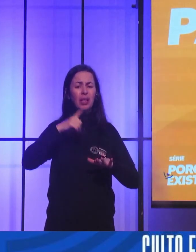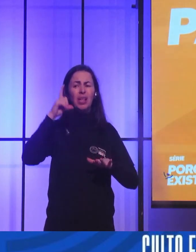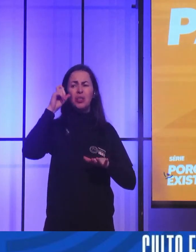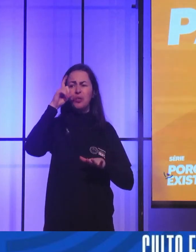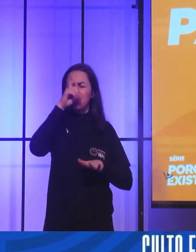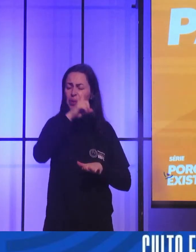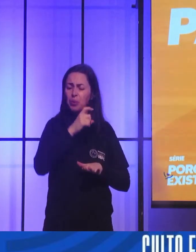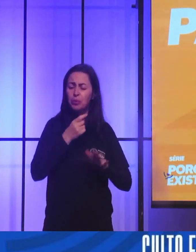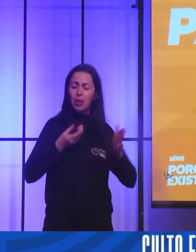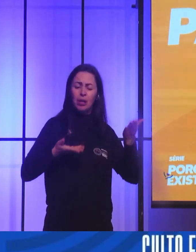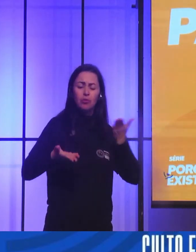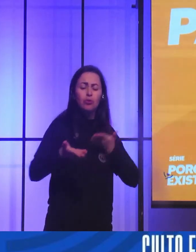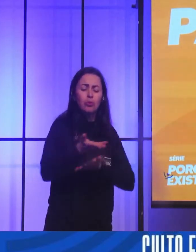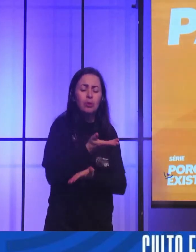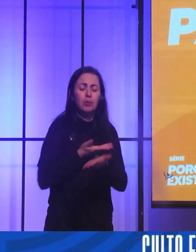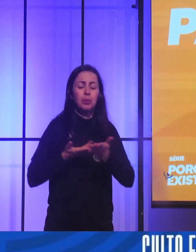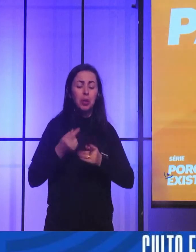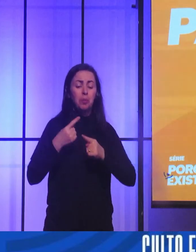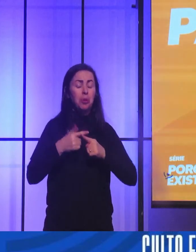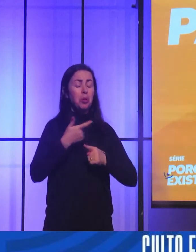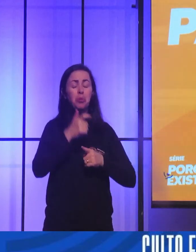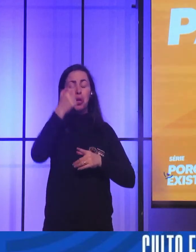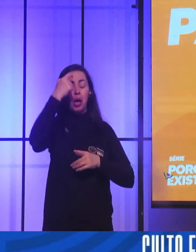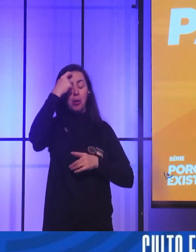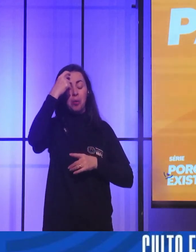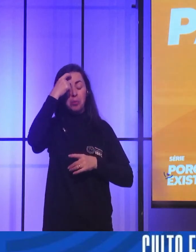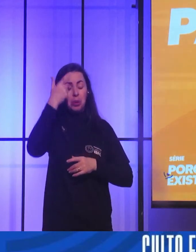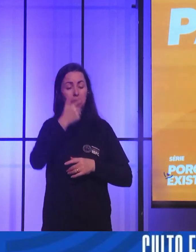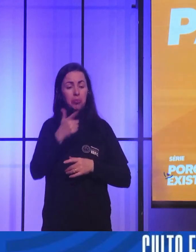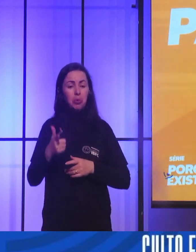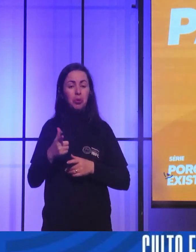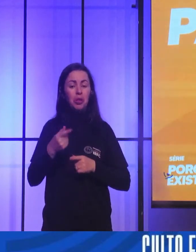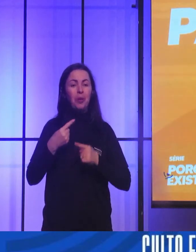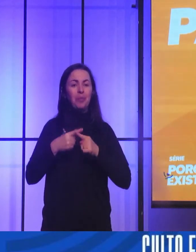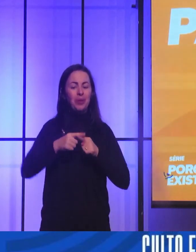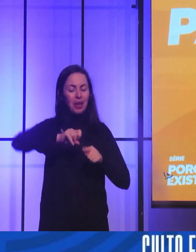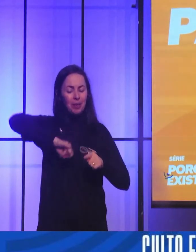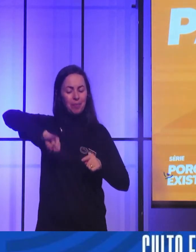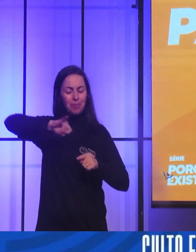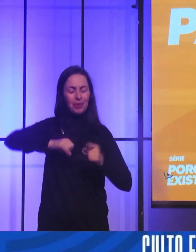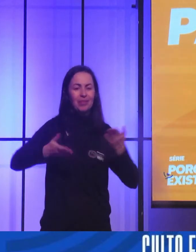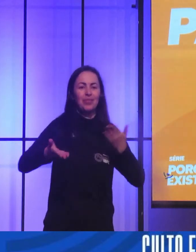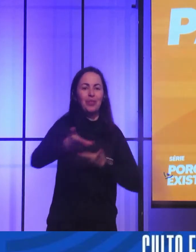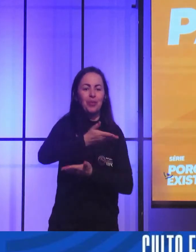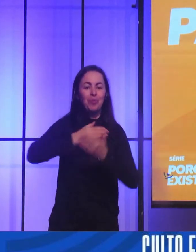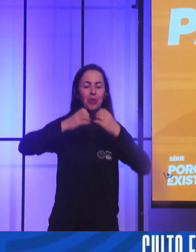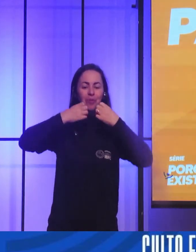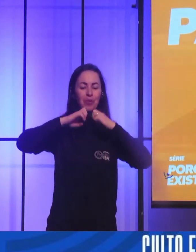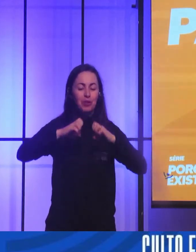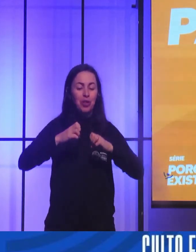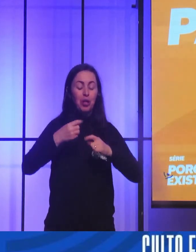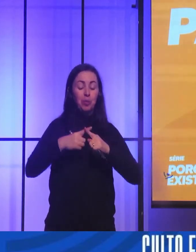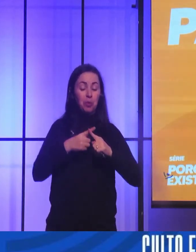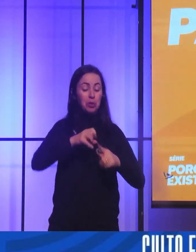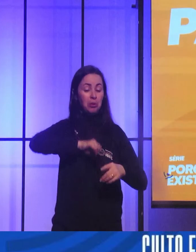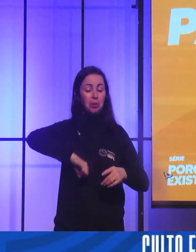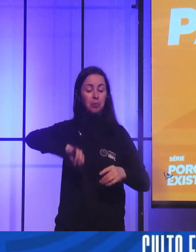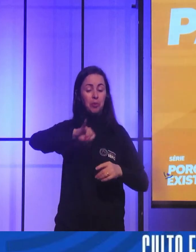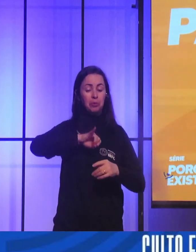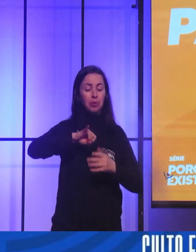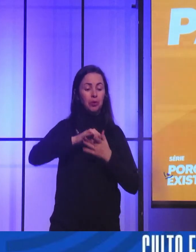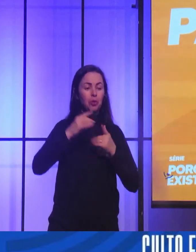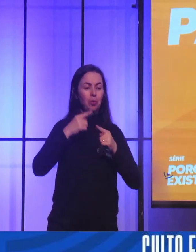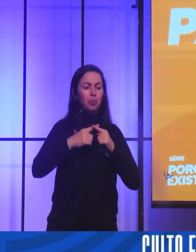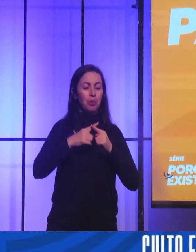não tinha essa consciência de que compartilhar o Evangelho é uma questão extremamente importante e é uma